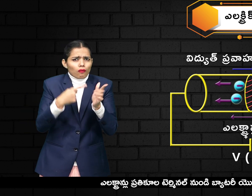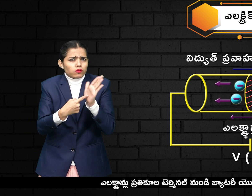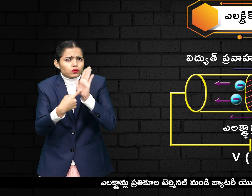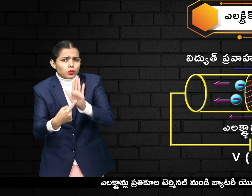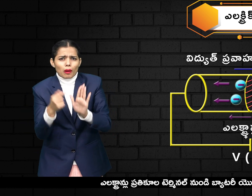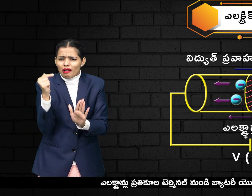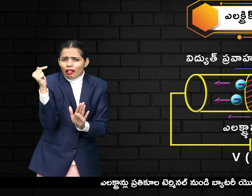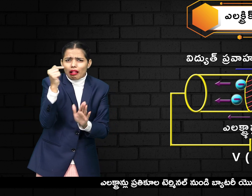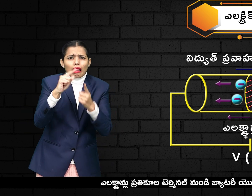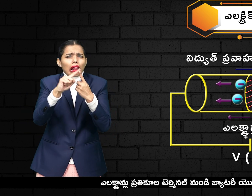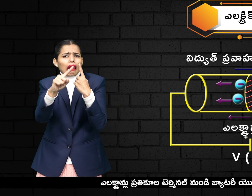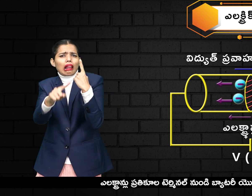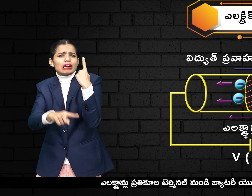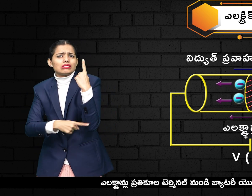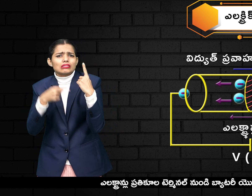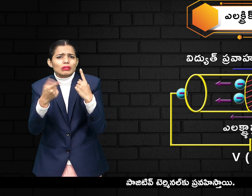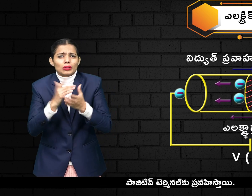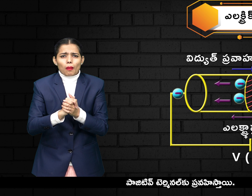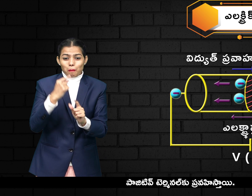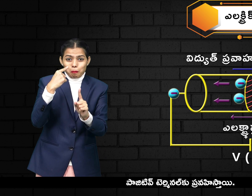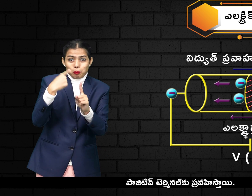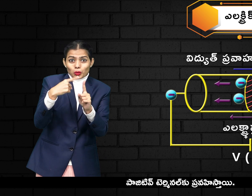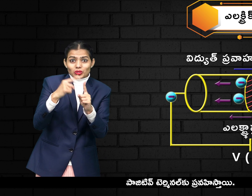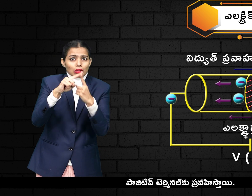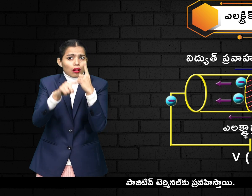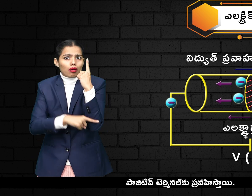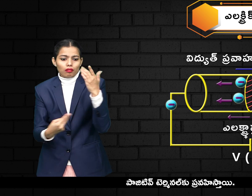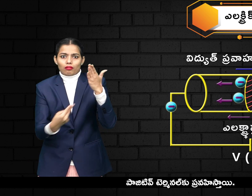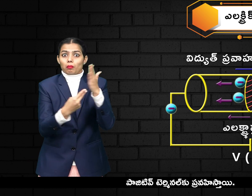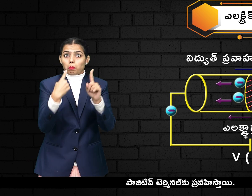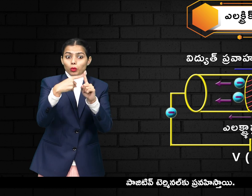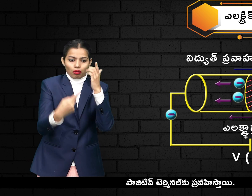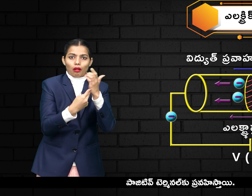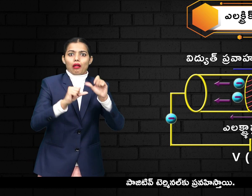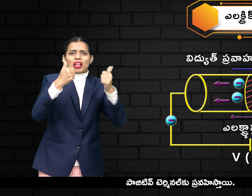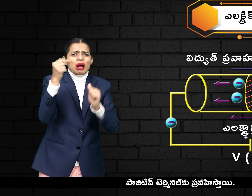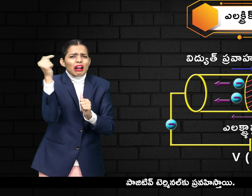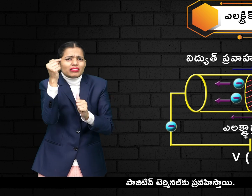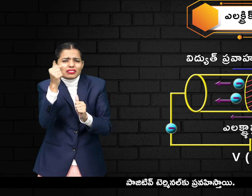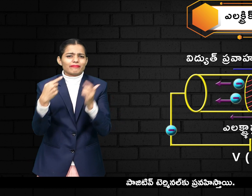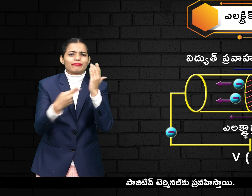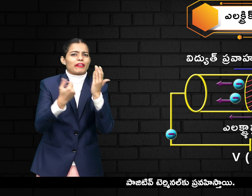ఎలక్ట్రాన్లు ప్రతికూల టెర్మినల్ నుండి బ్యాటరీ యొక్క పాజిటివ్ టెర్మినల్కు ప్రవహిస్తాయి.